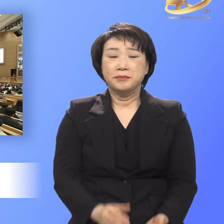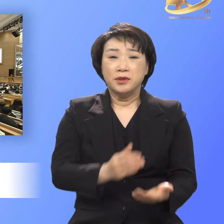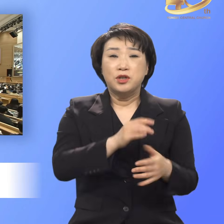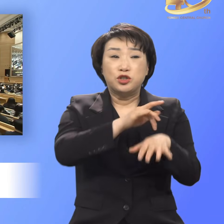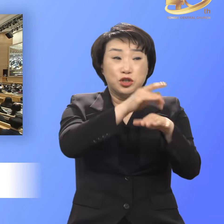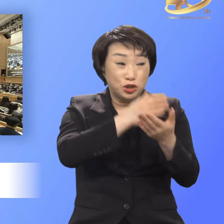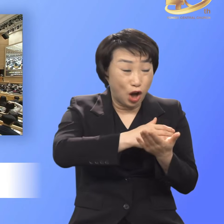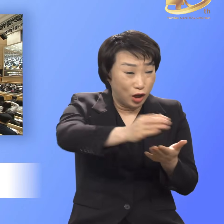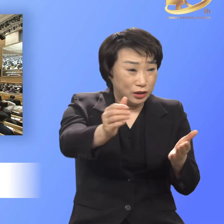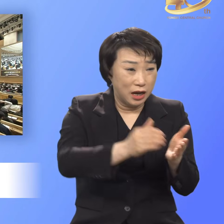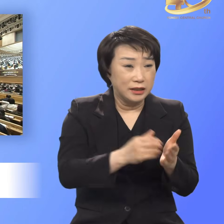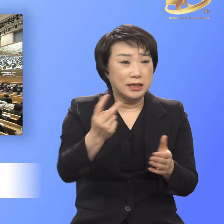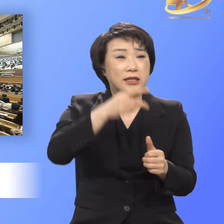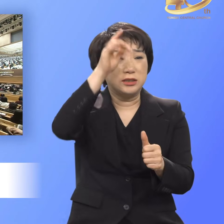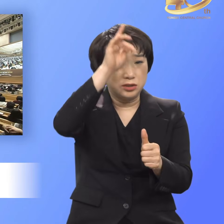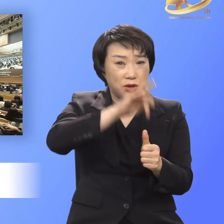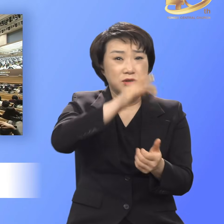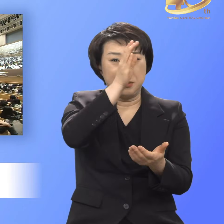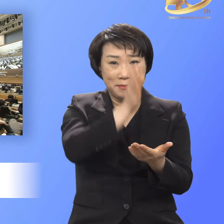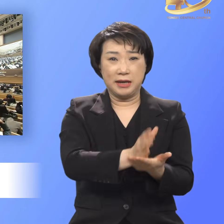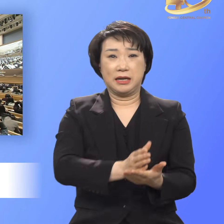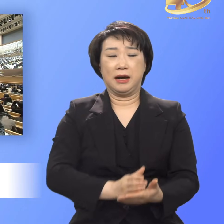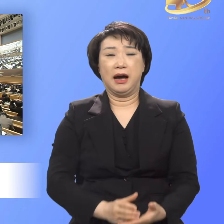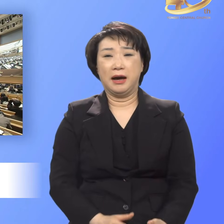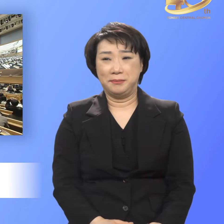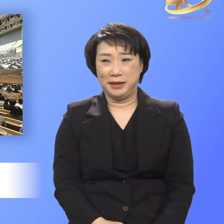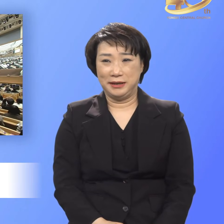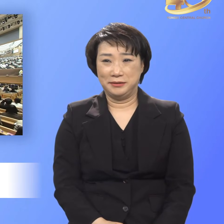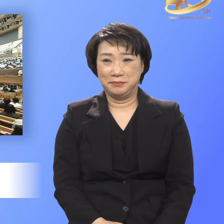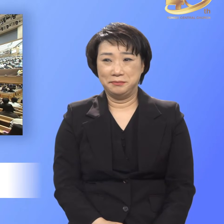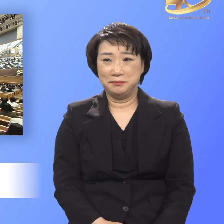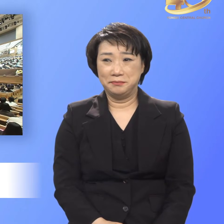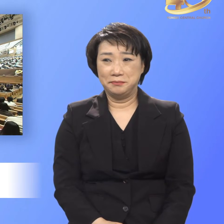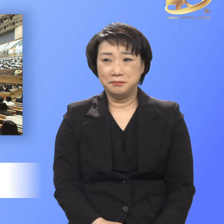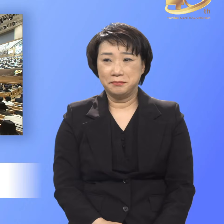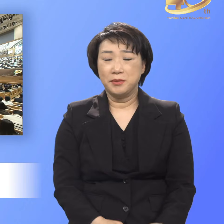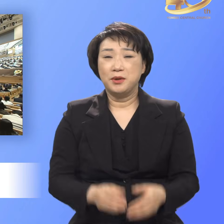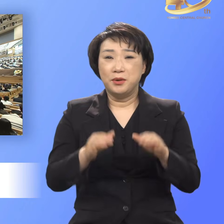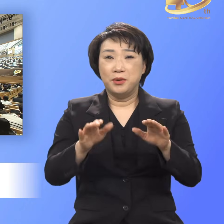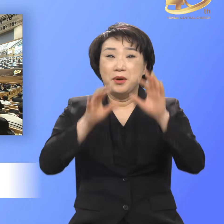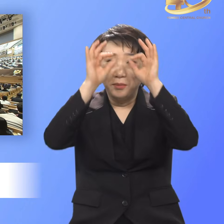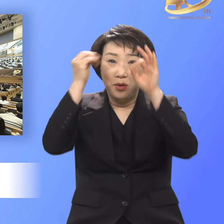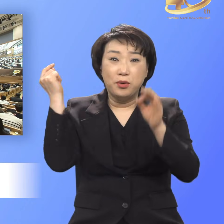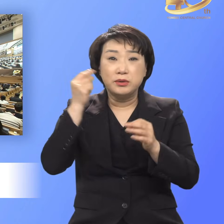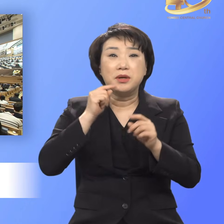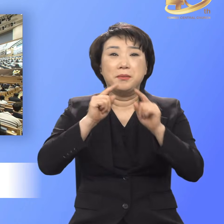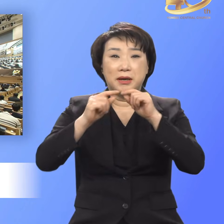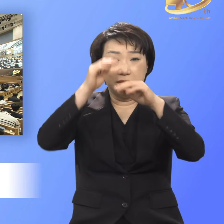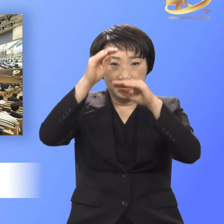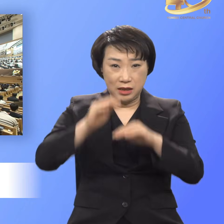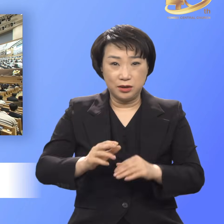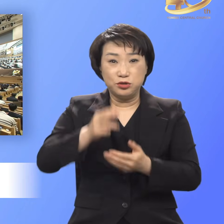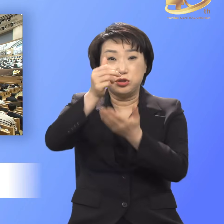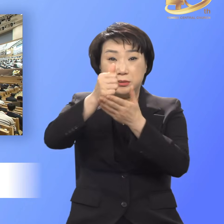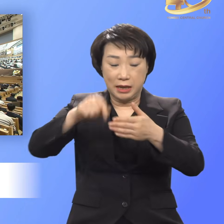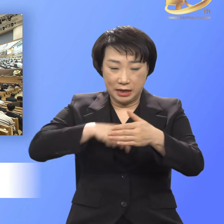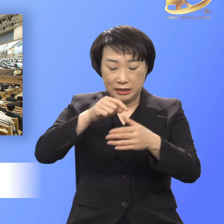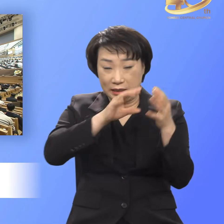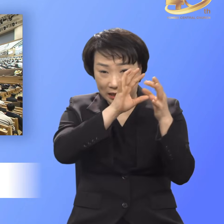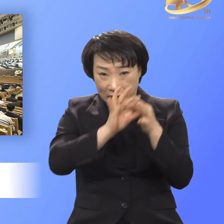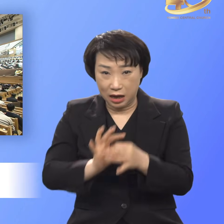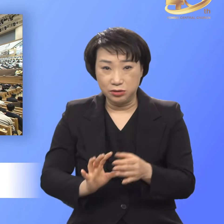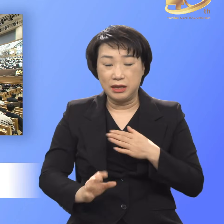나간 원수야, 다시는 내게 들어오지 말지어다. 오늘 들은 말씀이 주님 내 안에